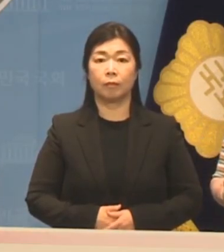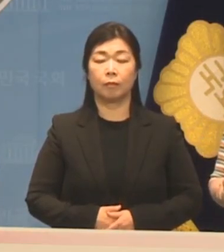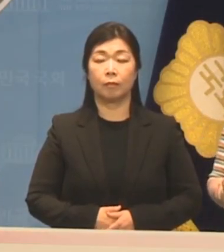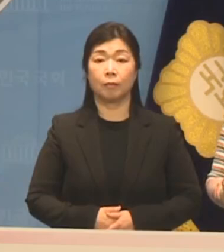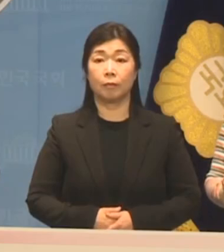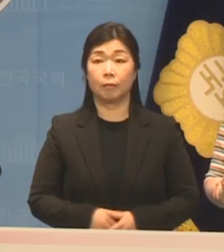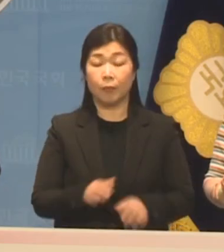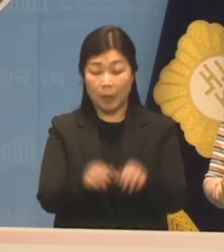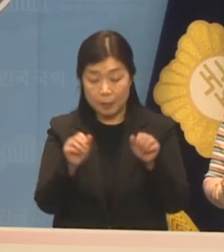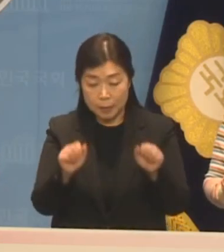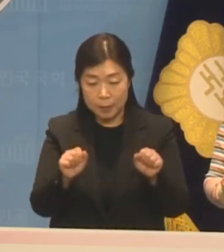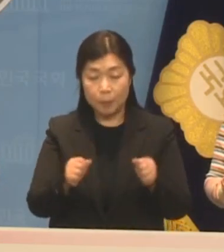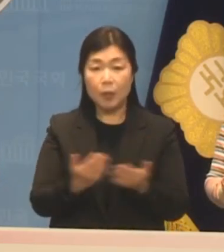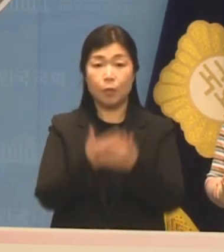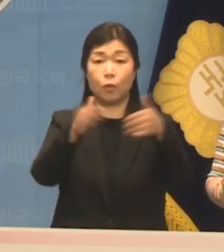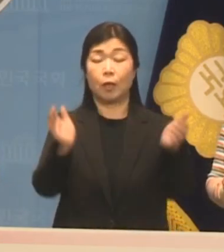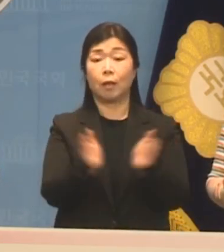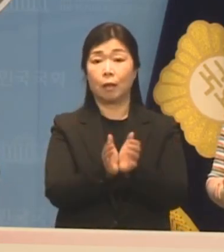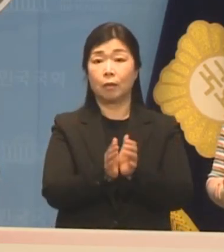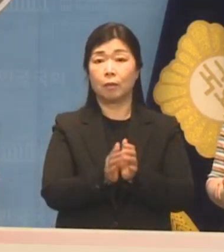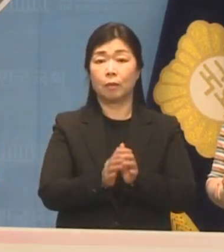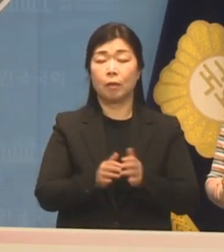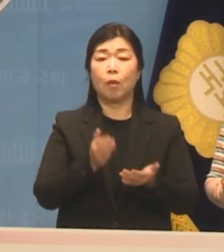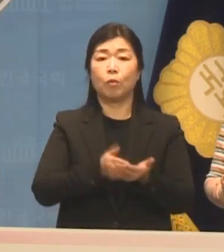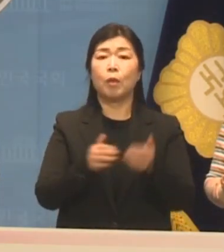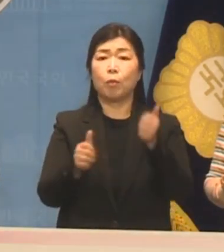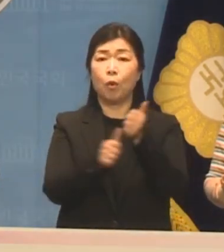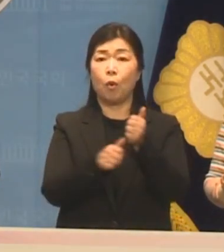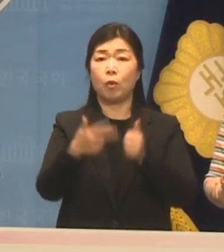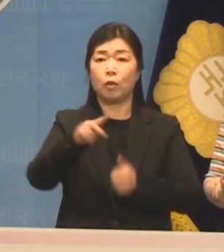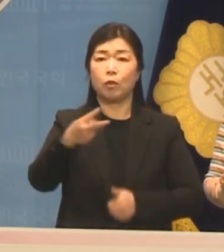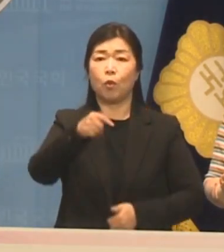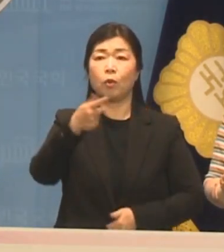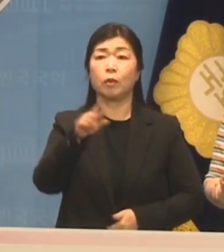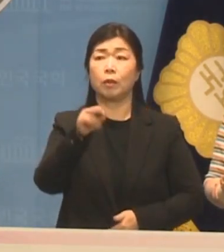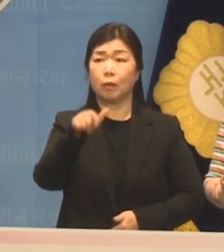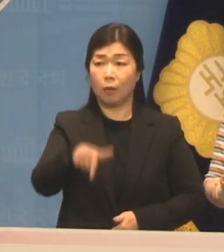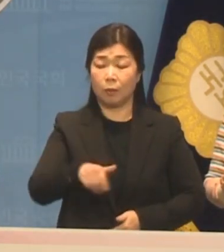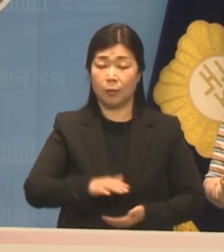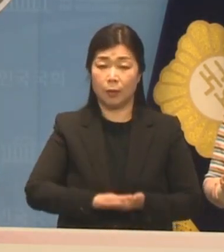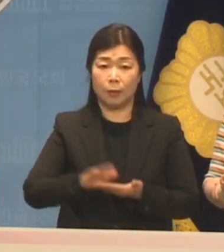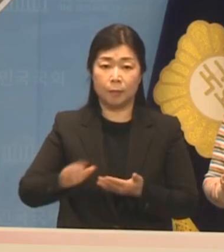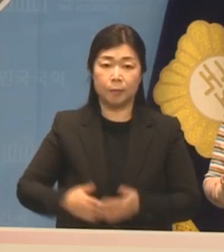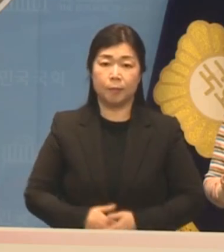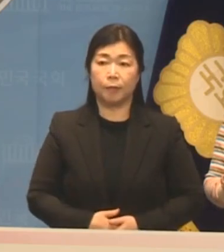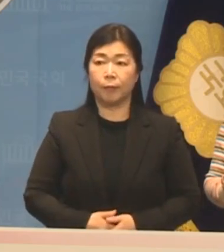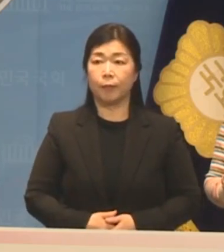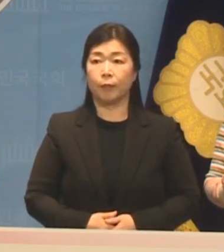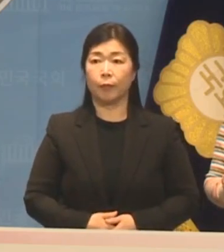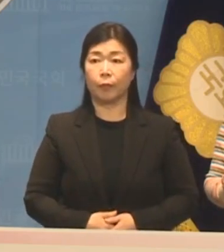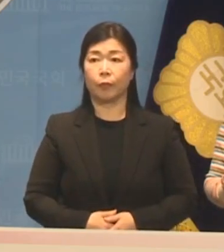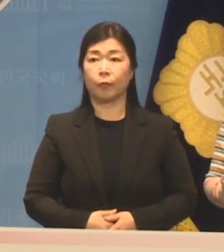네, 안녕하십니까. 진보당 원내부대표 전정덕 의원입니다.